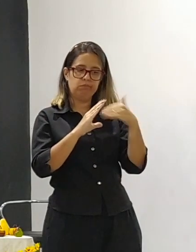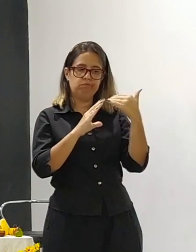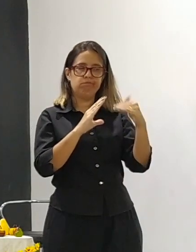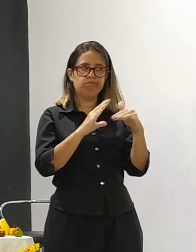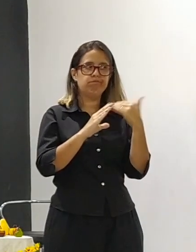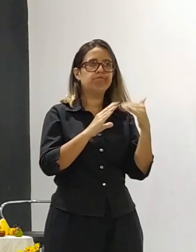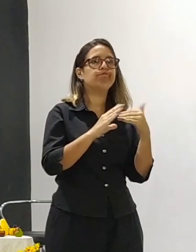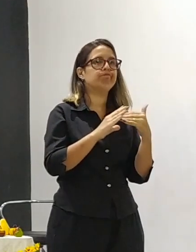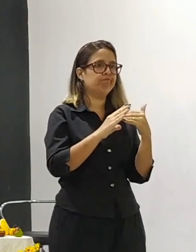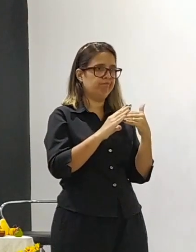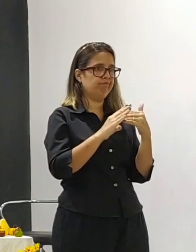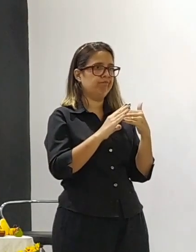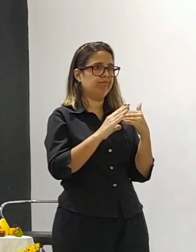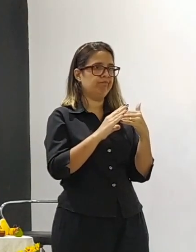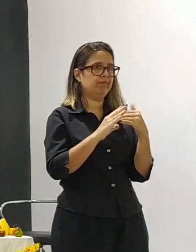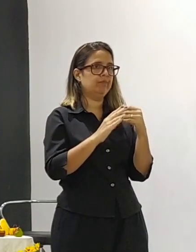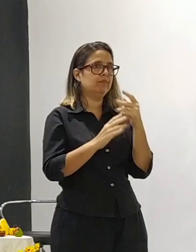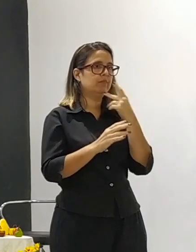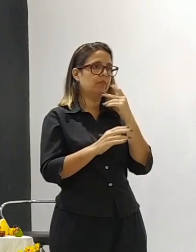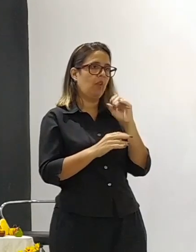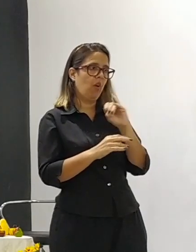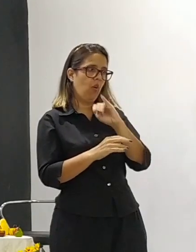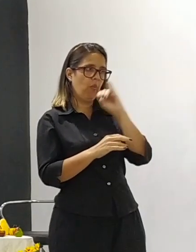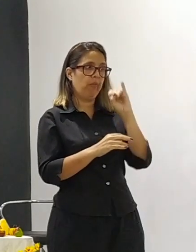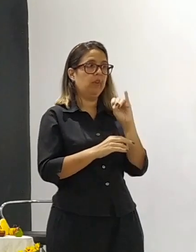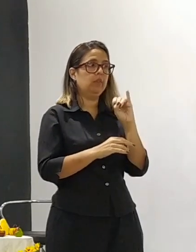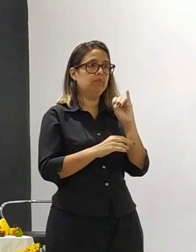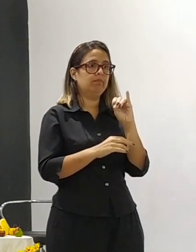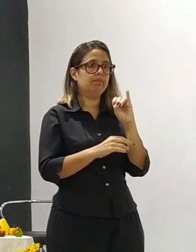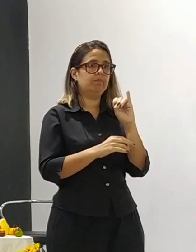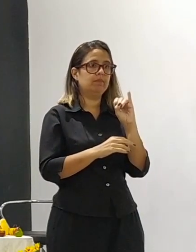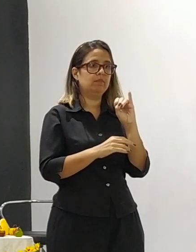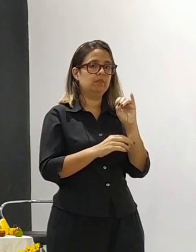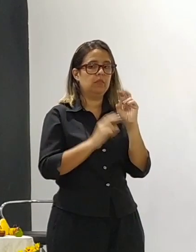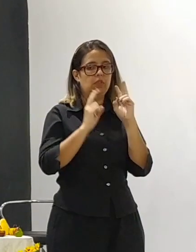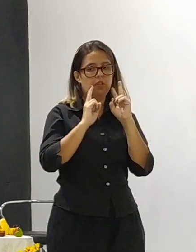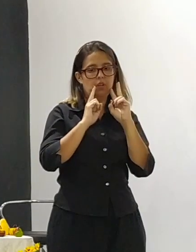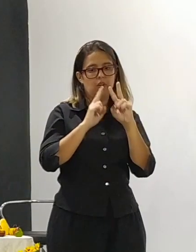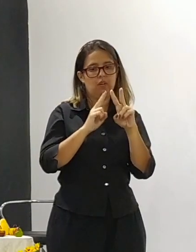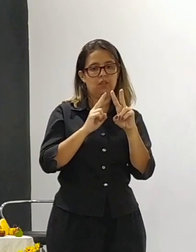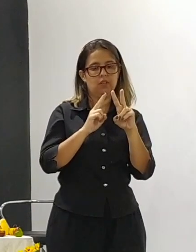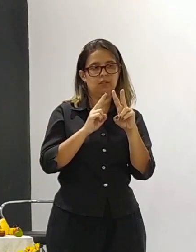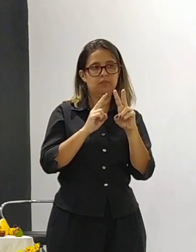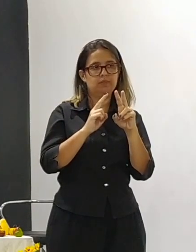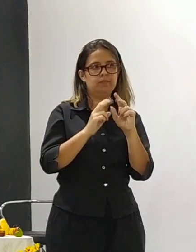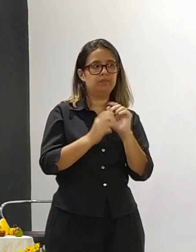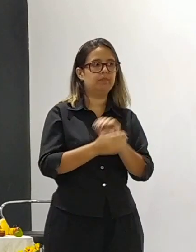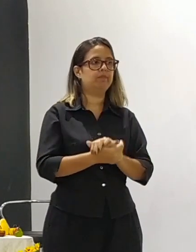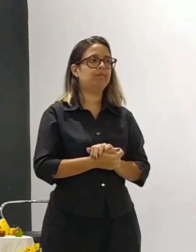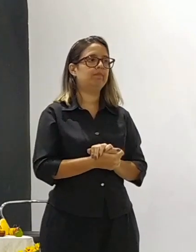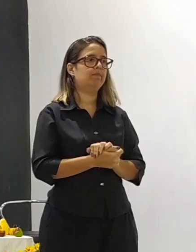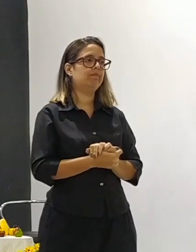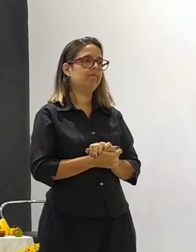no WhatsApp e fala assim: oi, você olha,